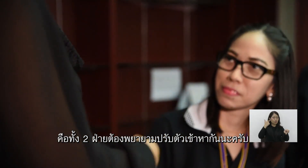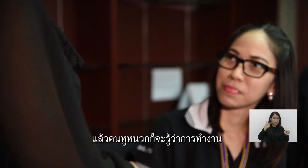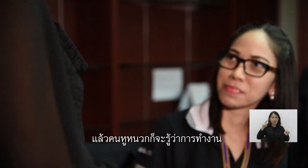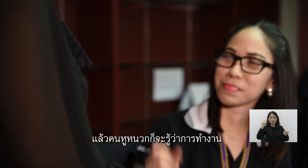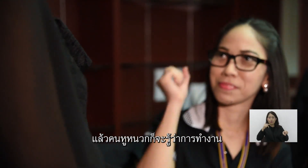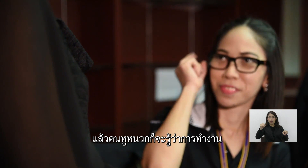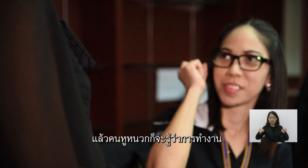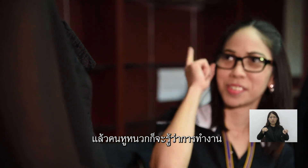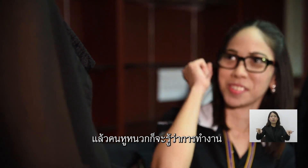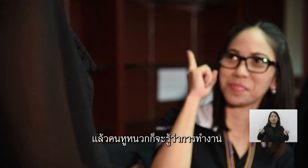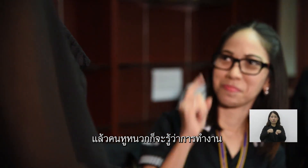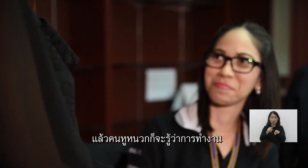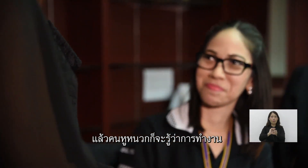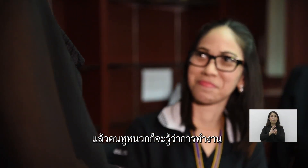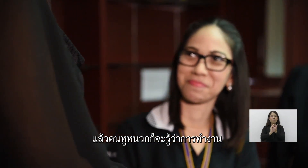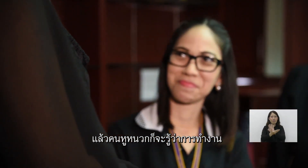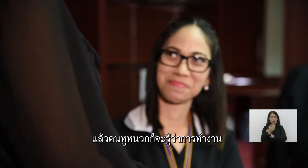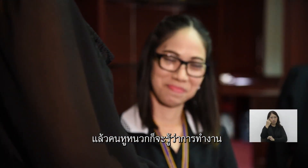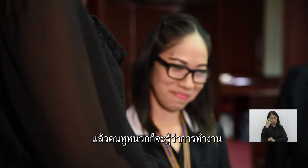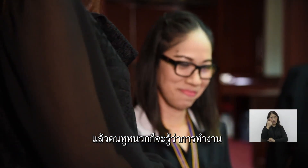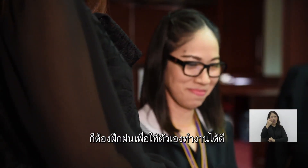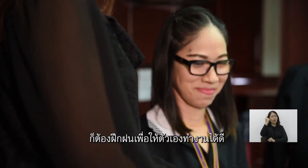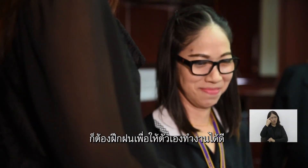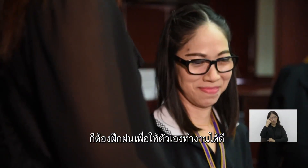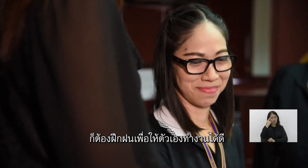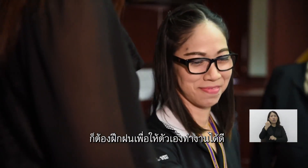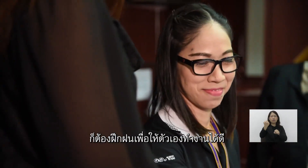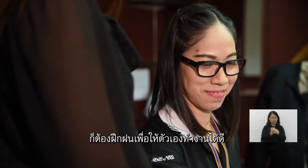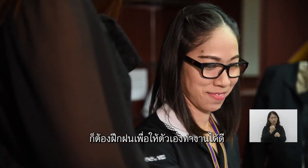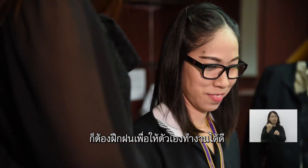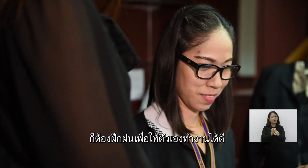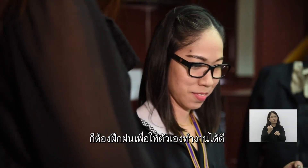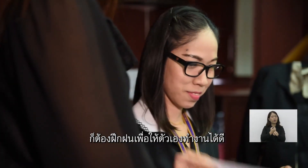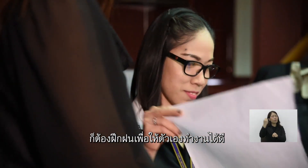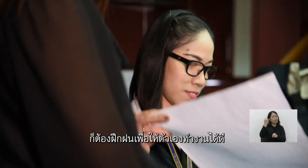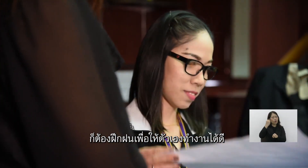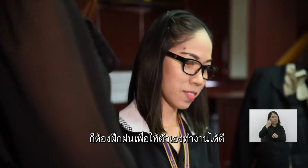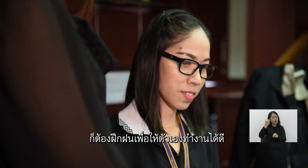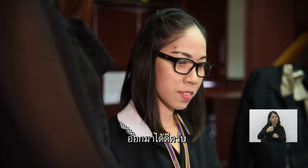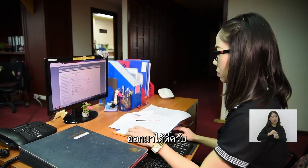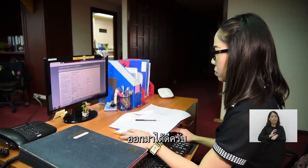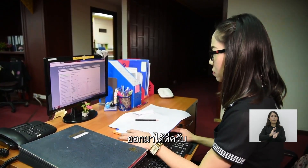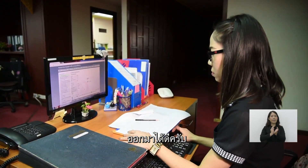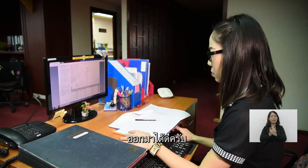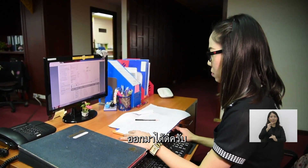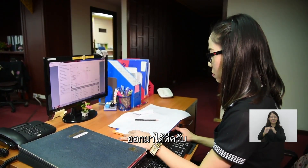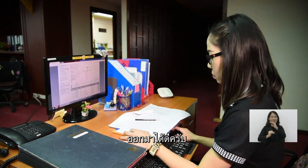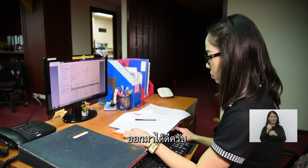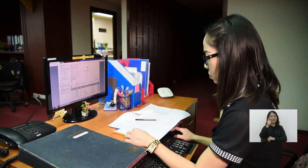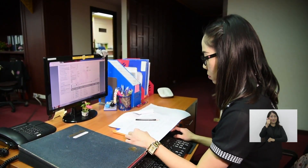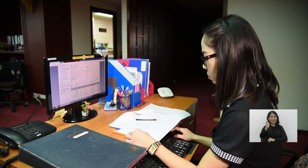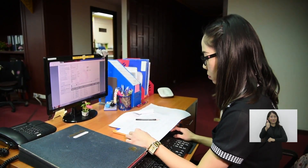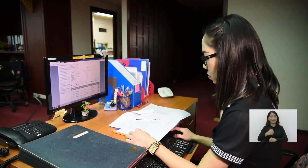ะคะแต่แล้วคนหูหนวกเนี่ยก็จะรู้ว่าการทำงานเนี่ยก็ต้องฝึกฝนเพื่อให้ตัวเองทำงานได้ดีออกมาได้ดีไงครับ